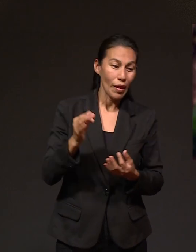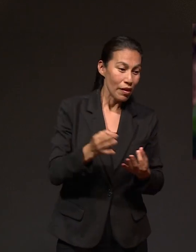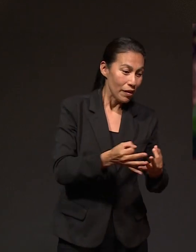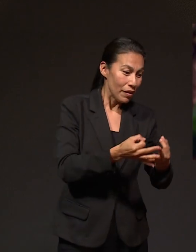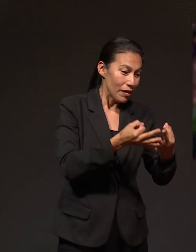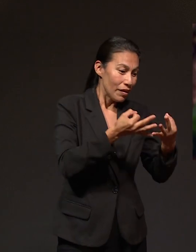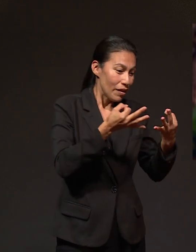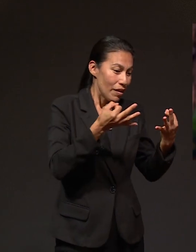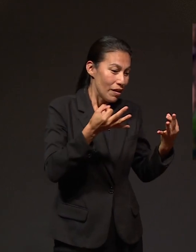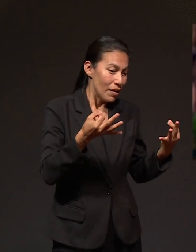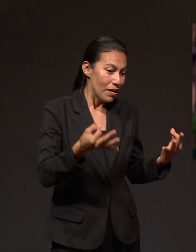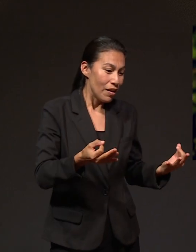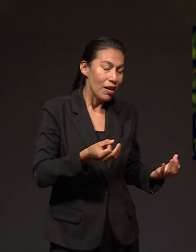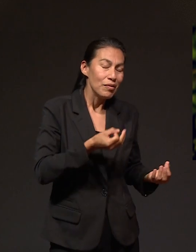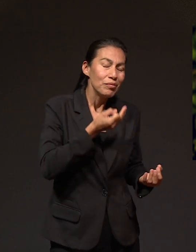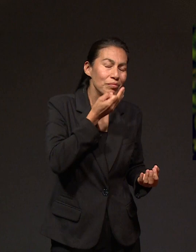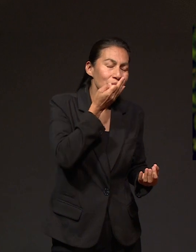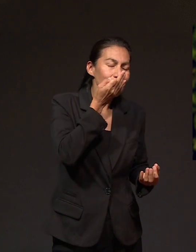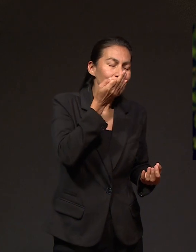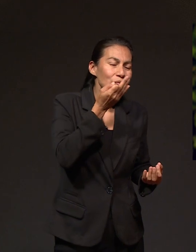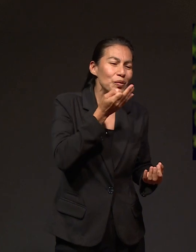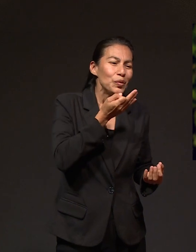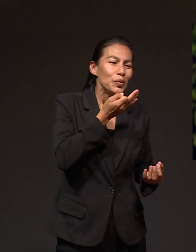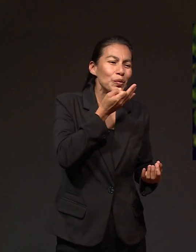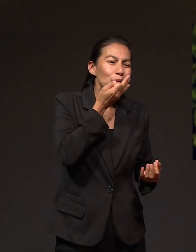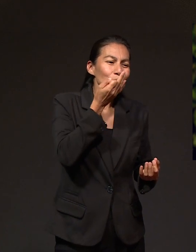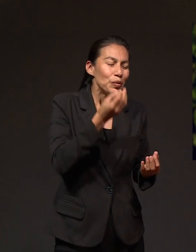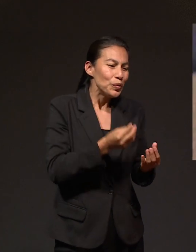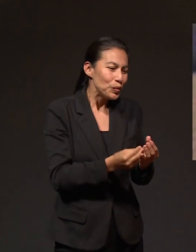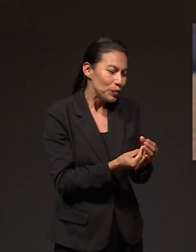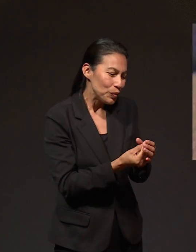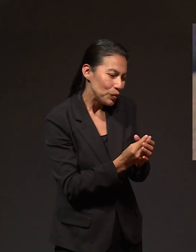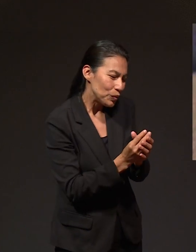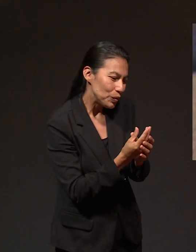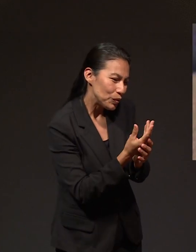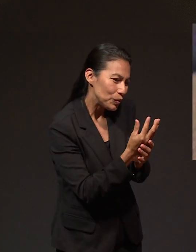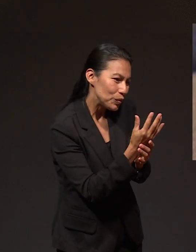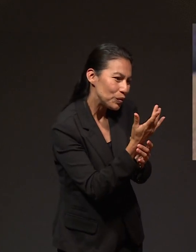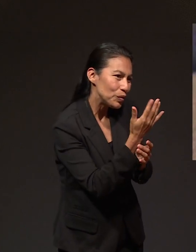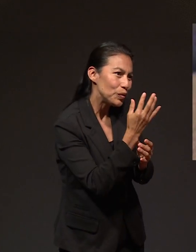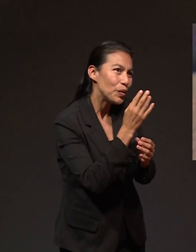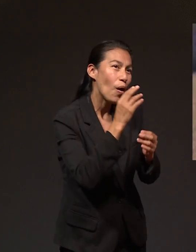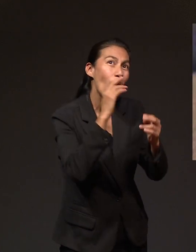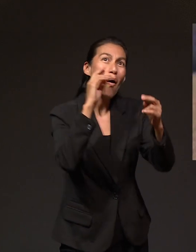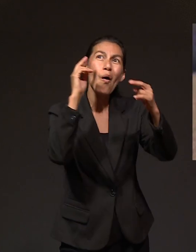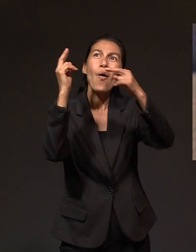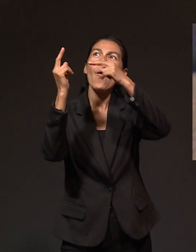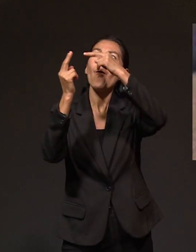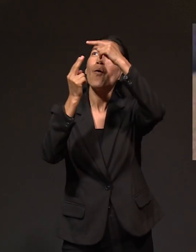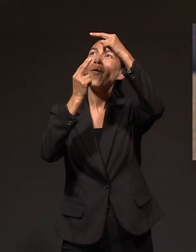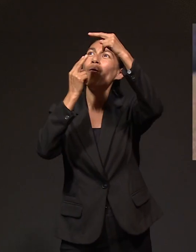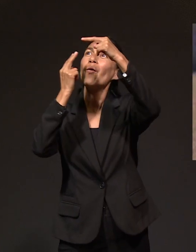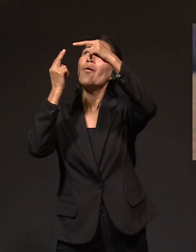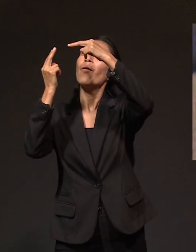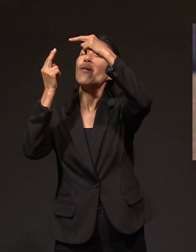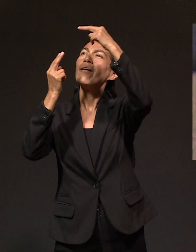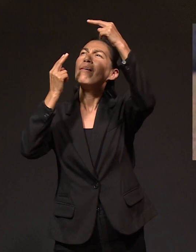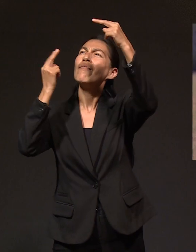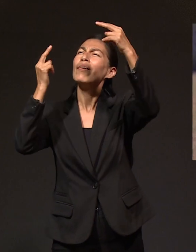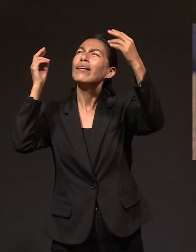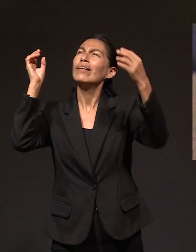Hace brotar de la tierra la flor y corrió.